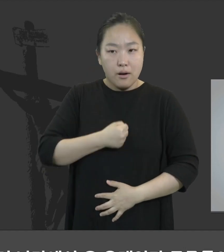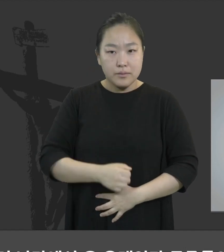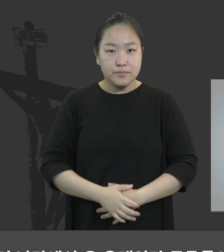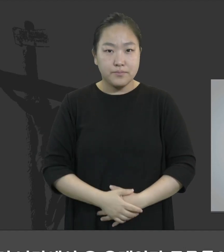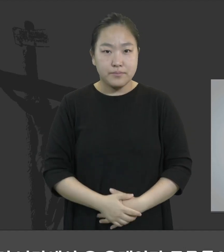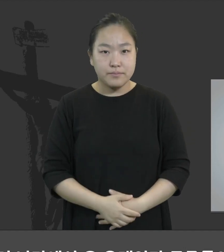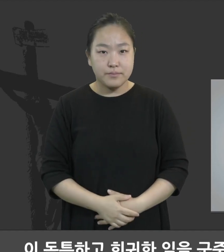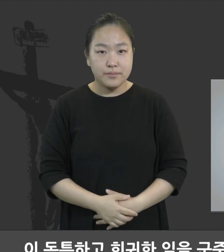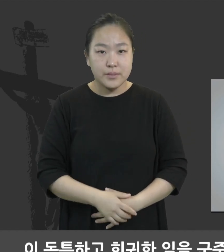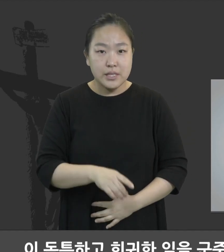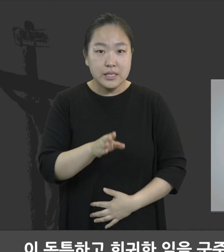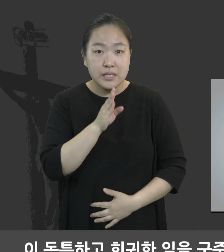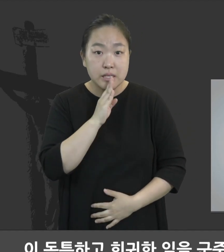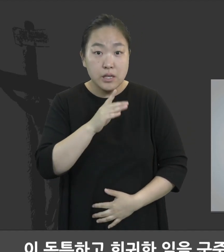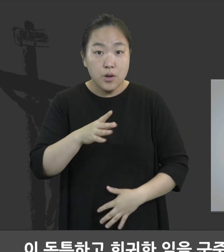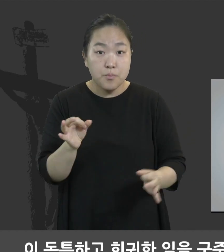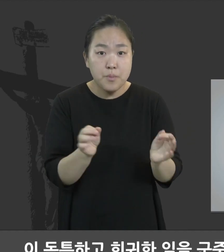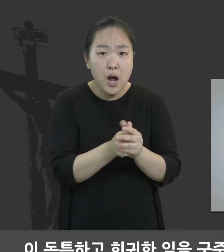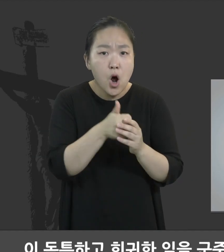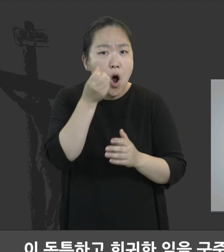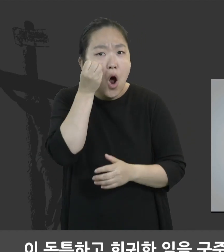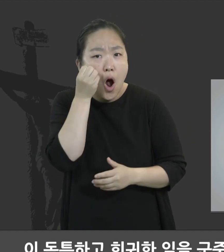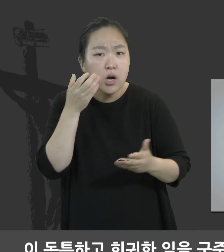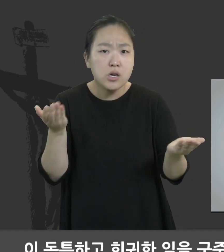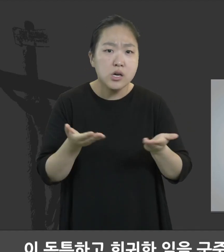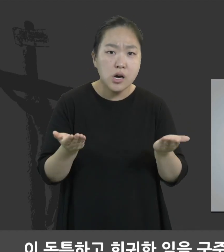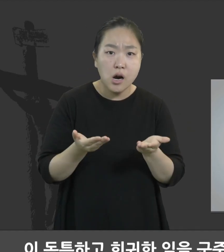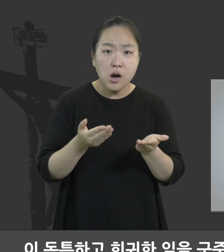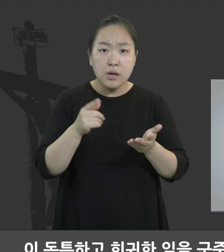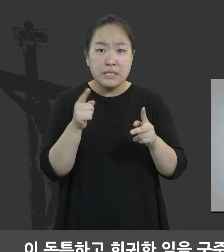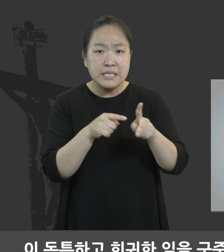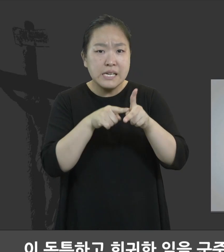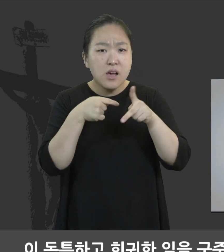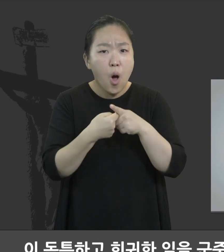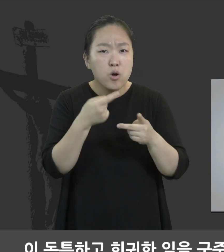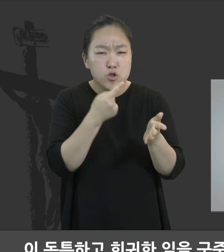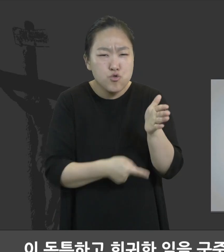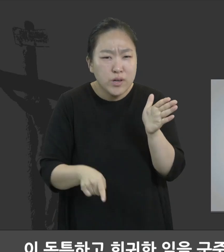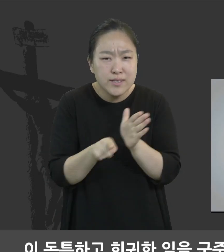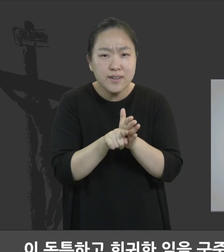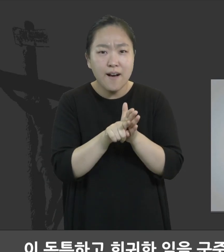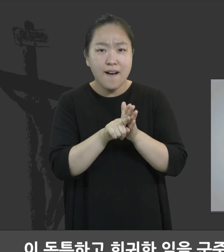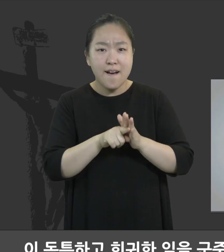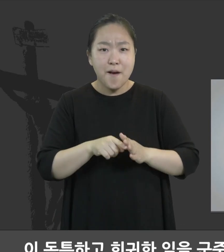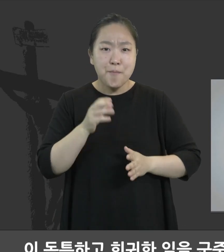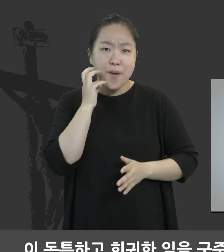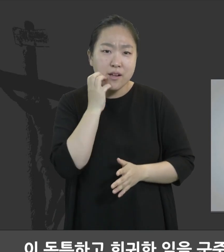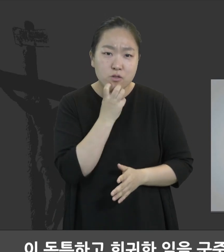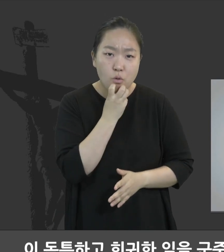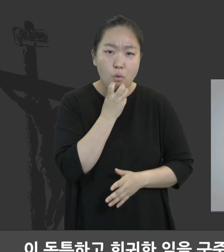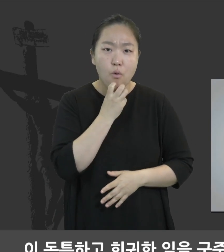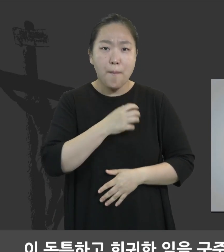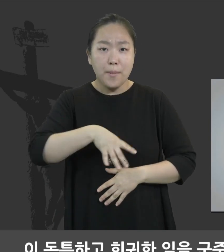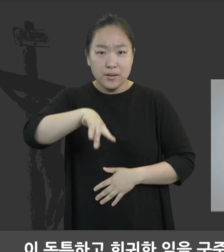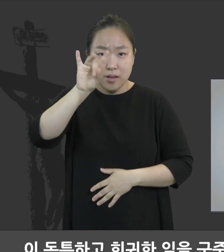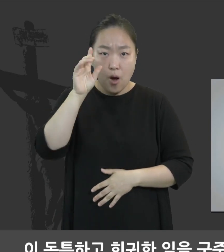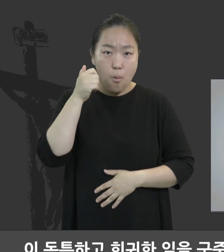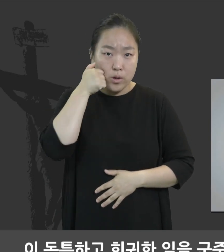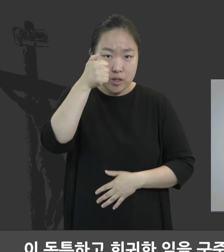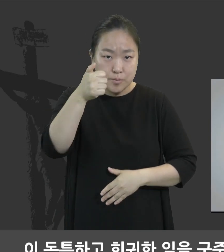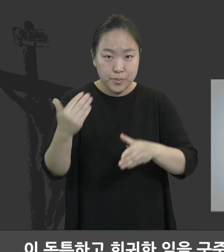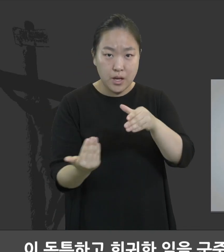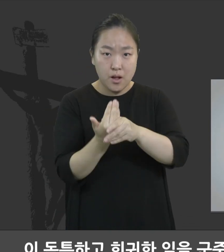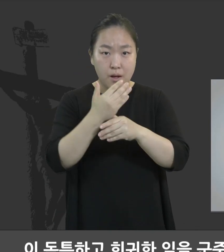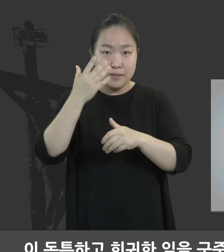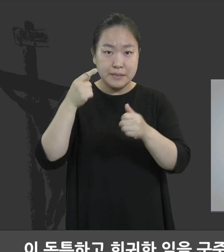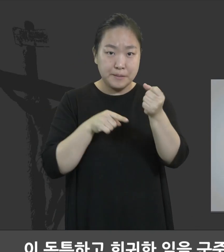놀랍니다. 이 독특하고 희귀한 일을 군중에게 이해시키기 위해 베드로가 나서서 오순절 사건의